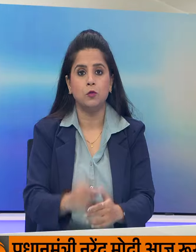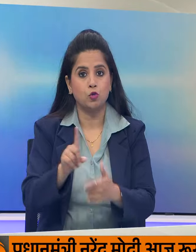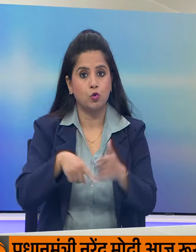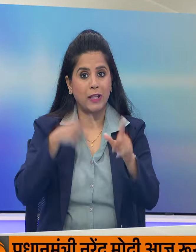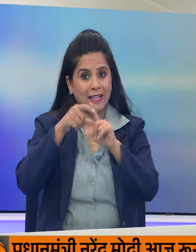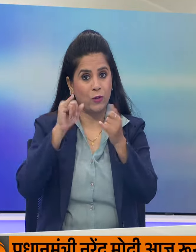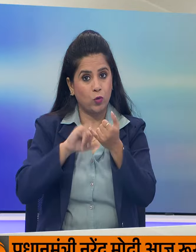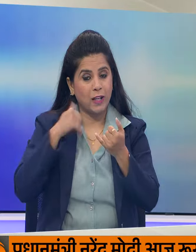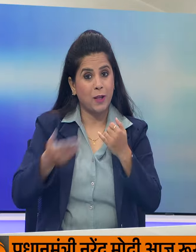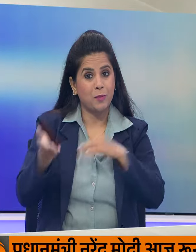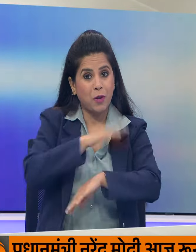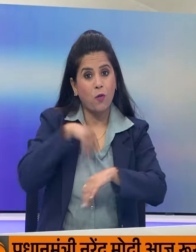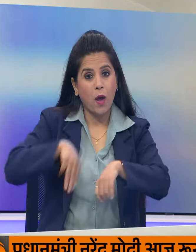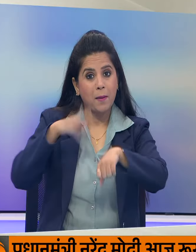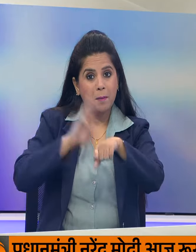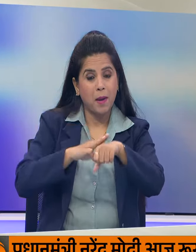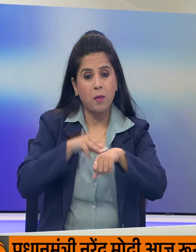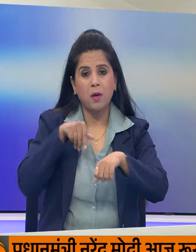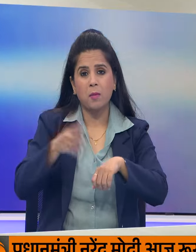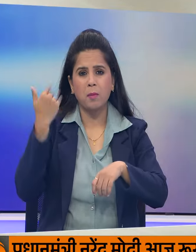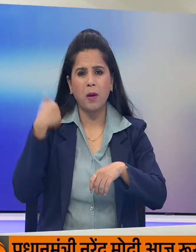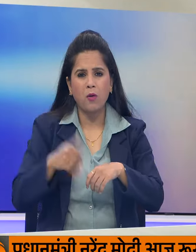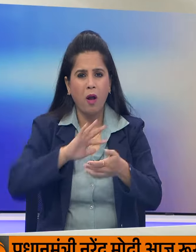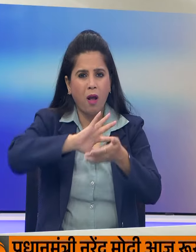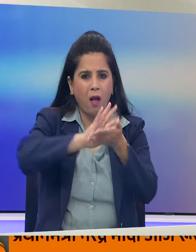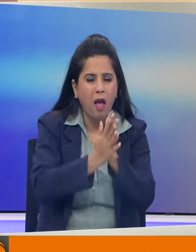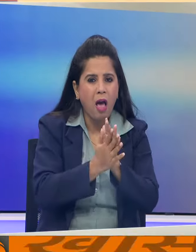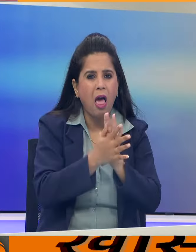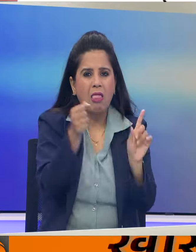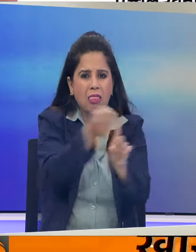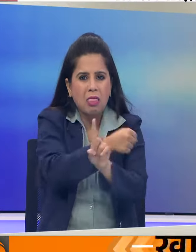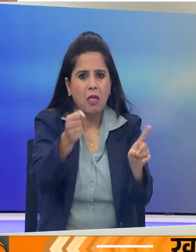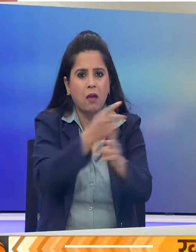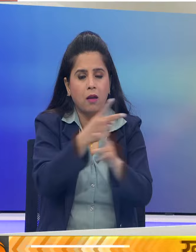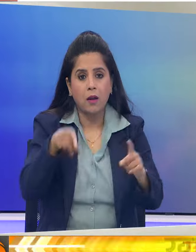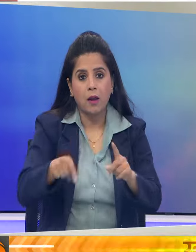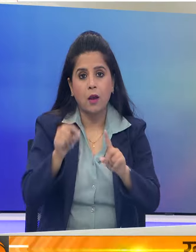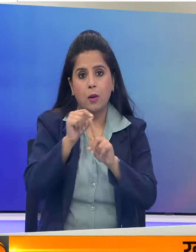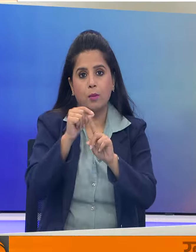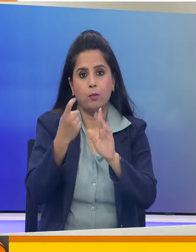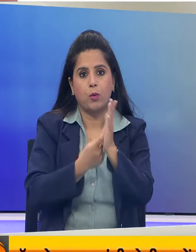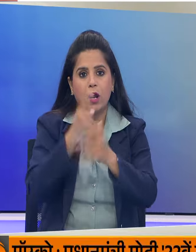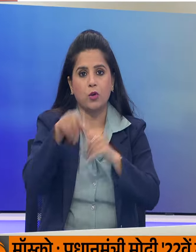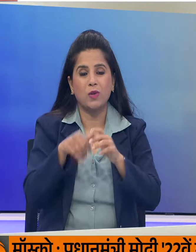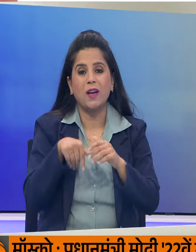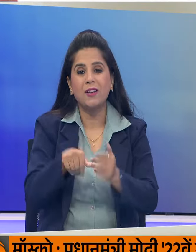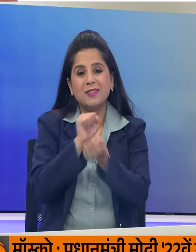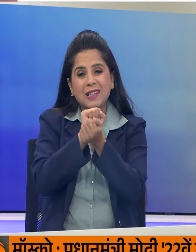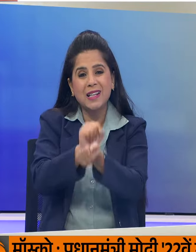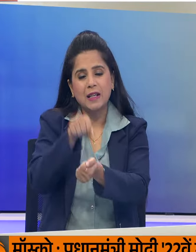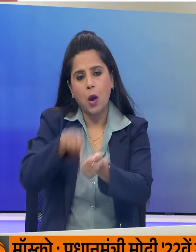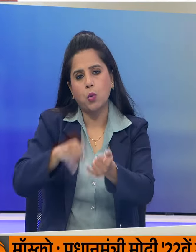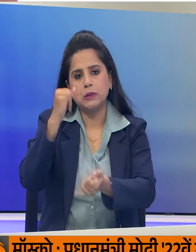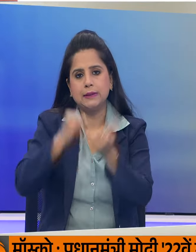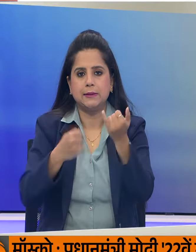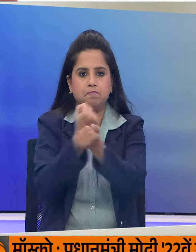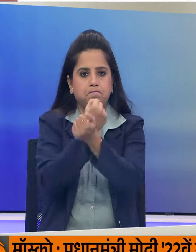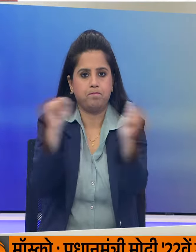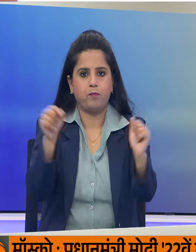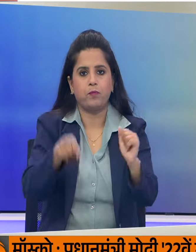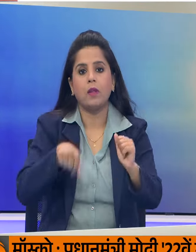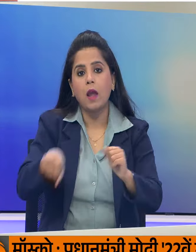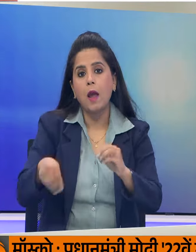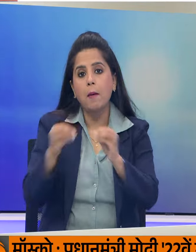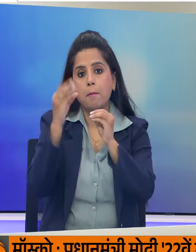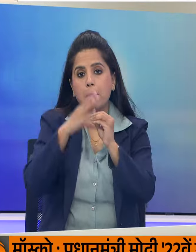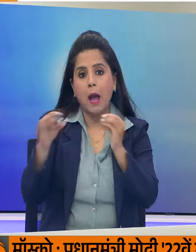जेडीएस के पूर्व सांसद और यौन शोषण और बलात्कार के आरोपी प्रज्वल रेवन्ना की न्यायिक हिरासत का आज आखिरी दिन है। बेंगलुरु के सेंट्रल